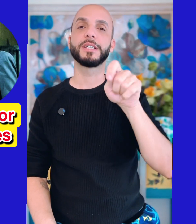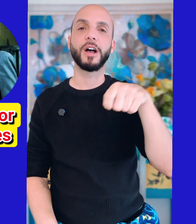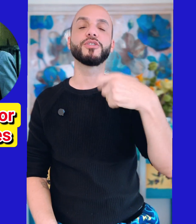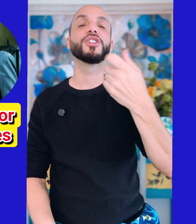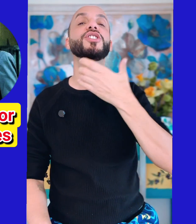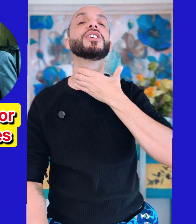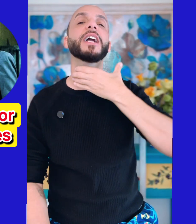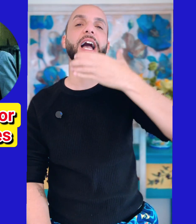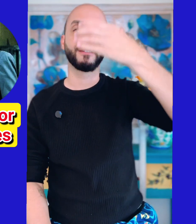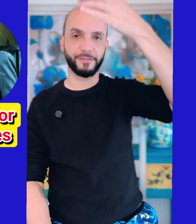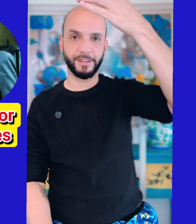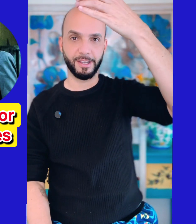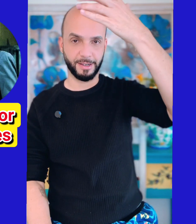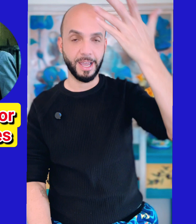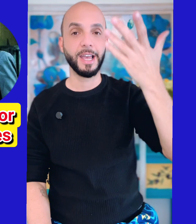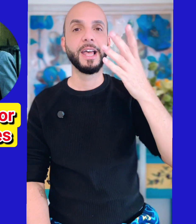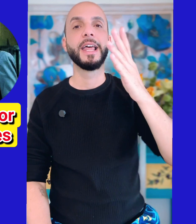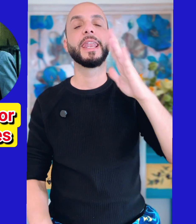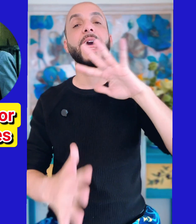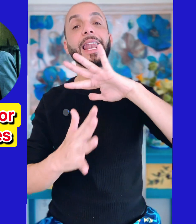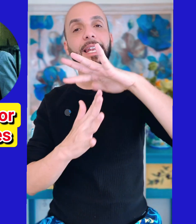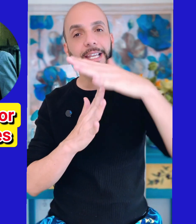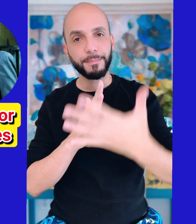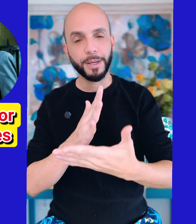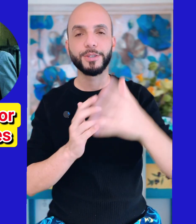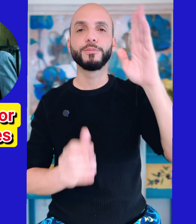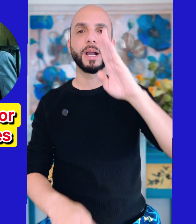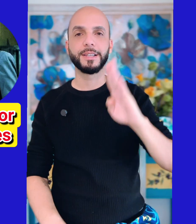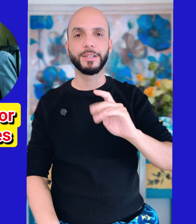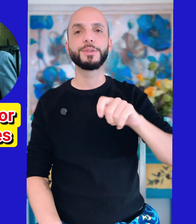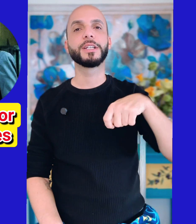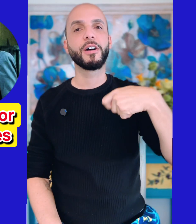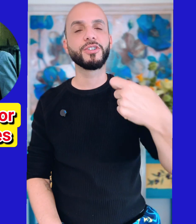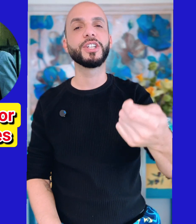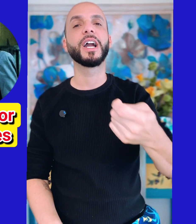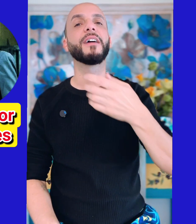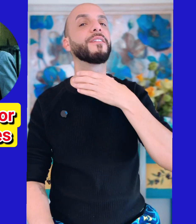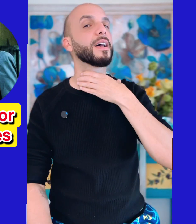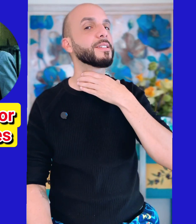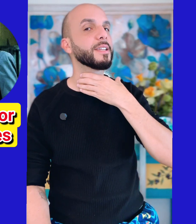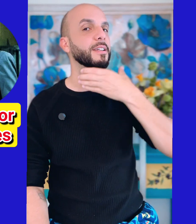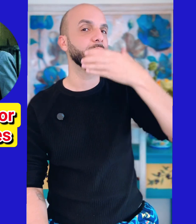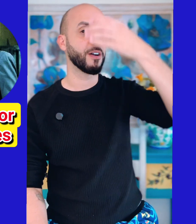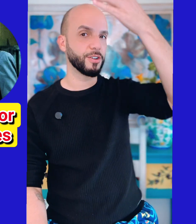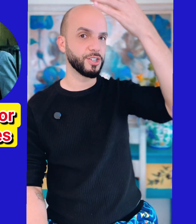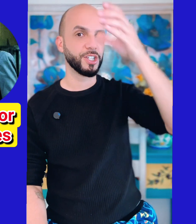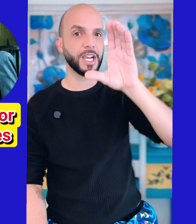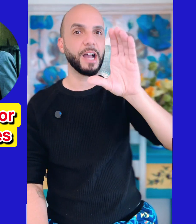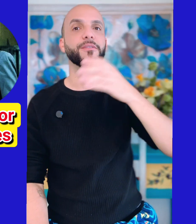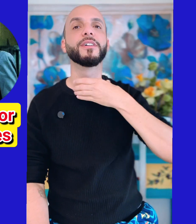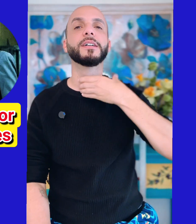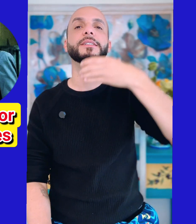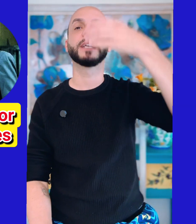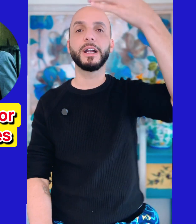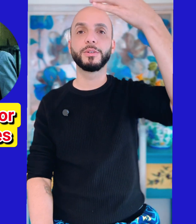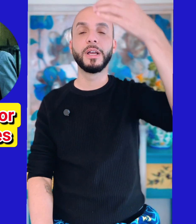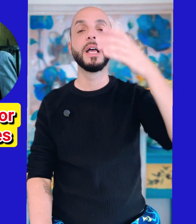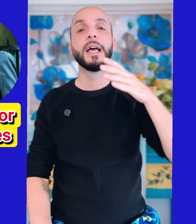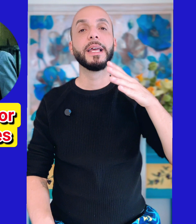sinal de girafa, né? Na Libras, no Brasil, o sinal de girafa é assim, né? Ó, girafa, certo? Então,